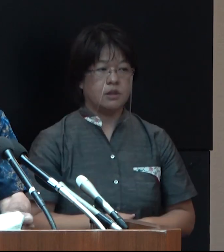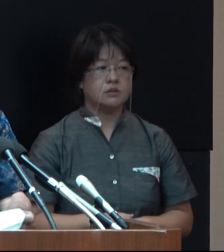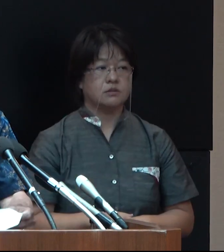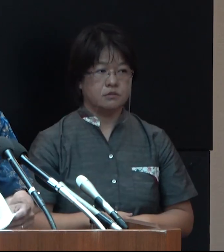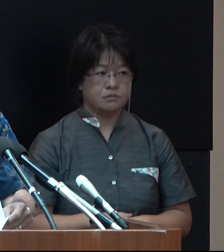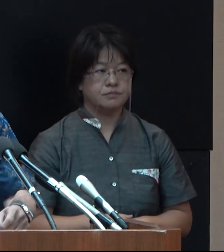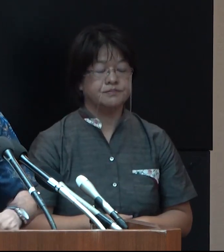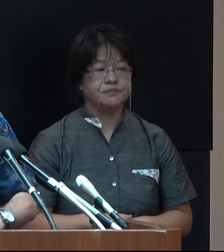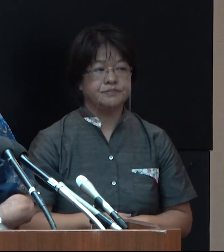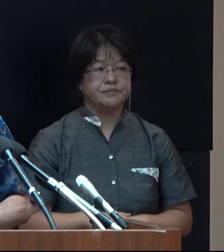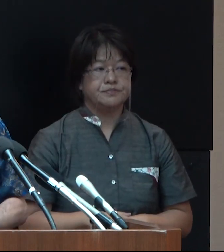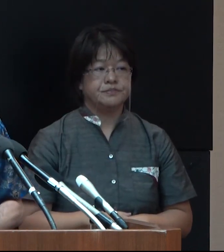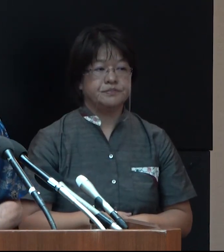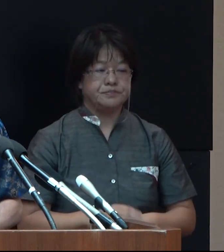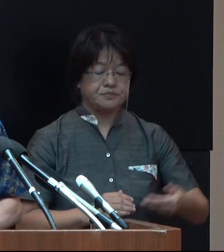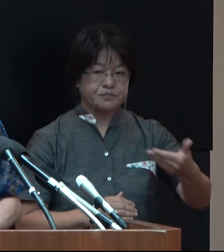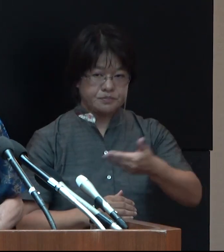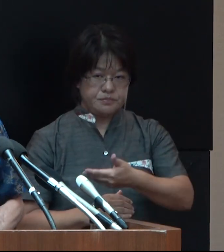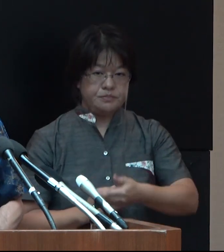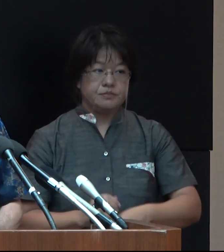。 よろしくお願い